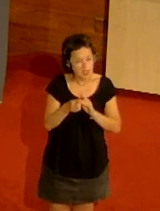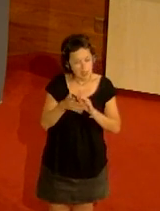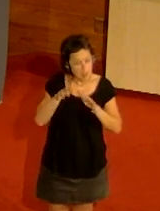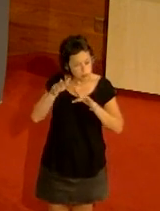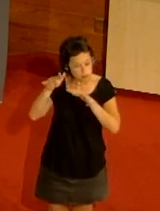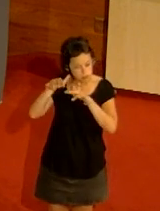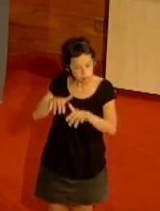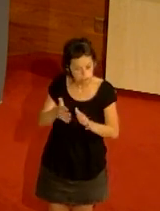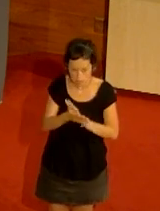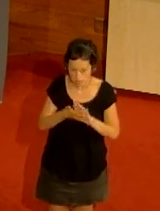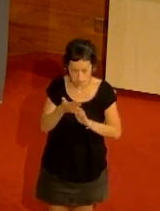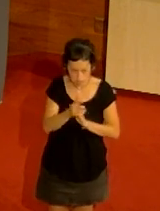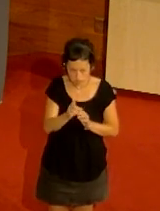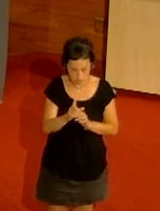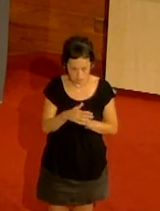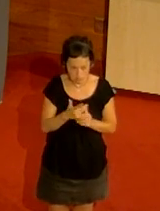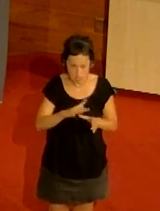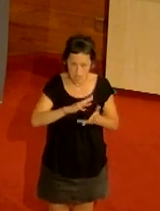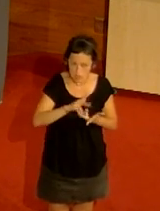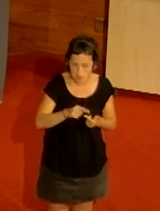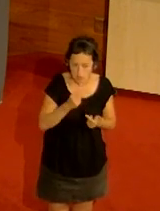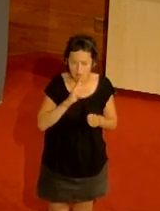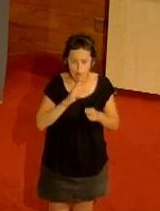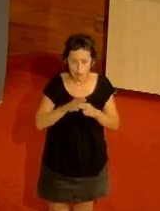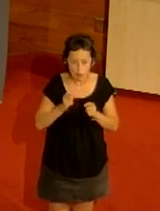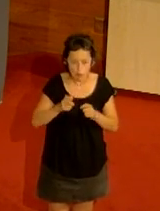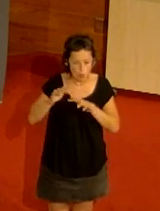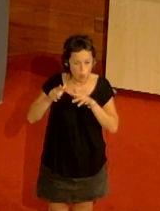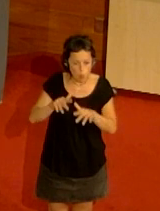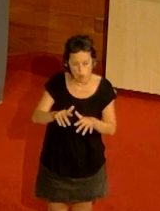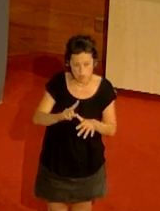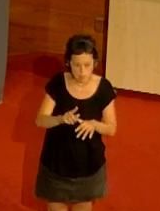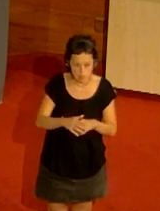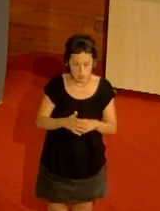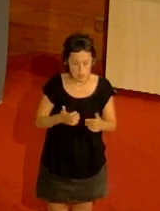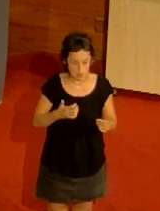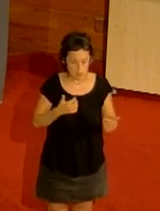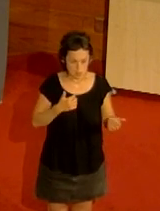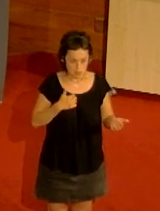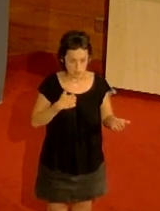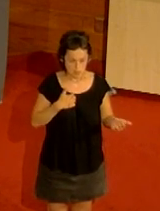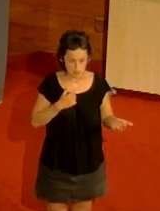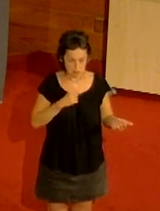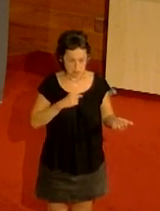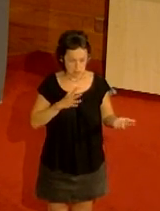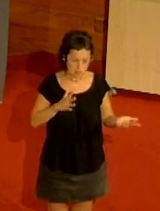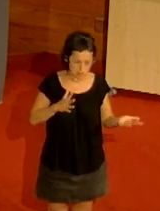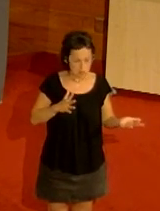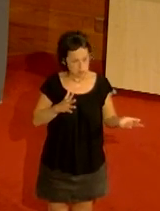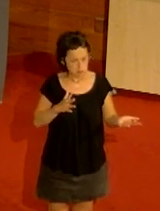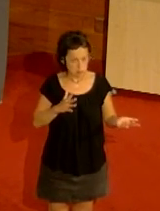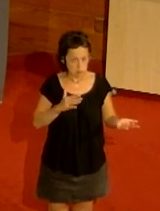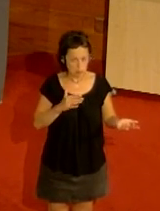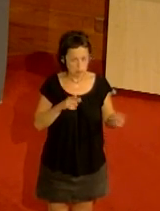había esas, ¿no?, en la prensa, ¿no? Y pues yo lo viví con una mezcla de optimismo, porque dije, bueno,